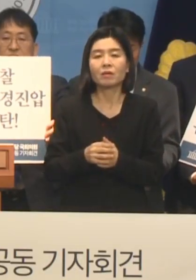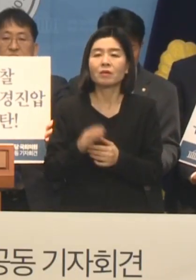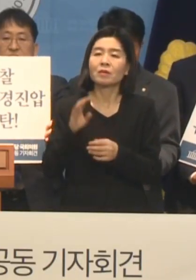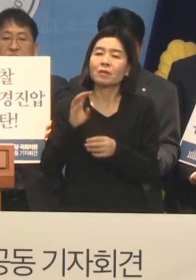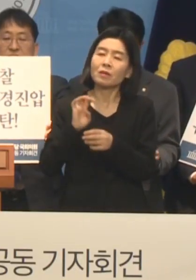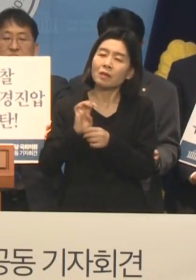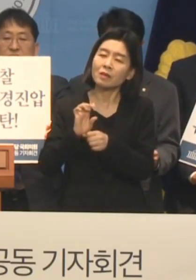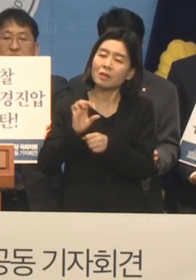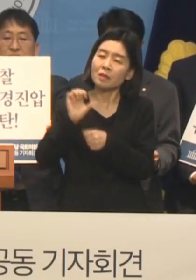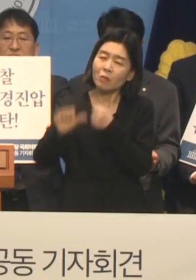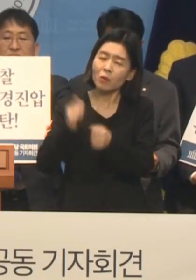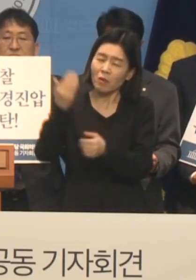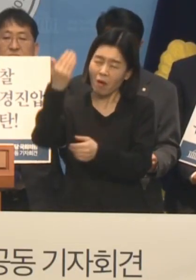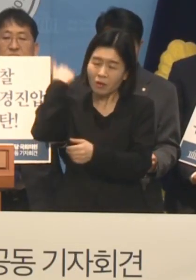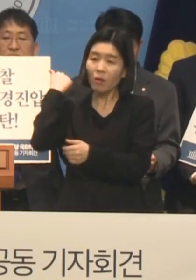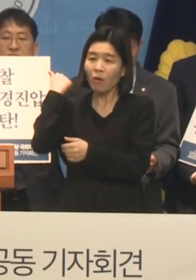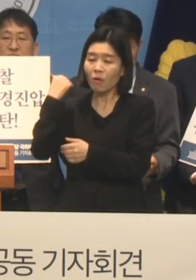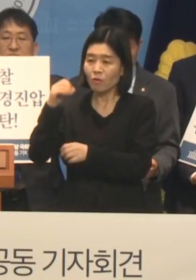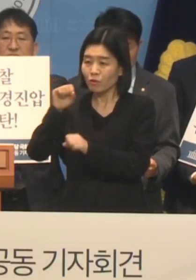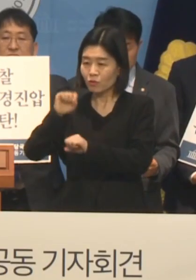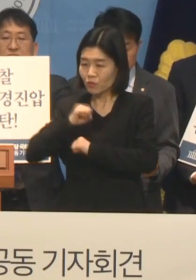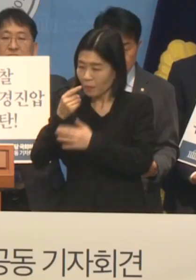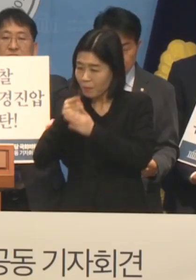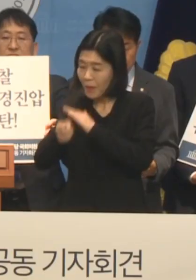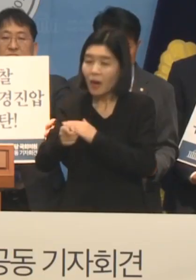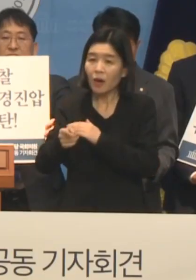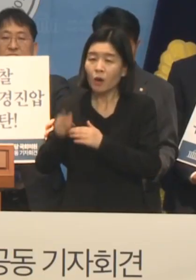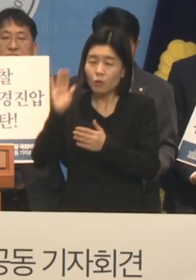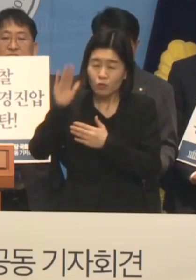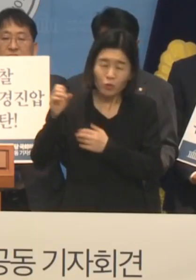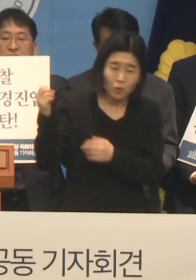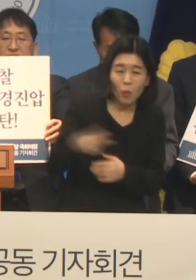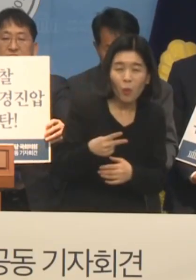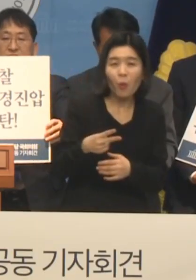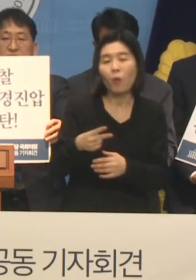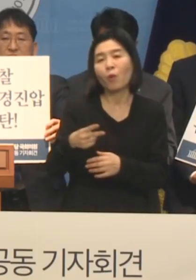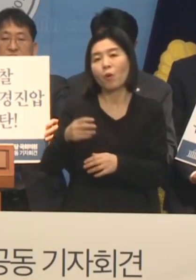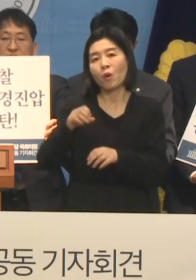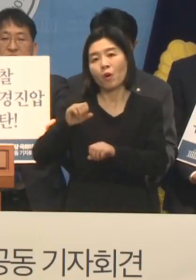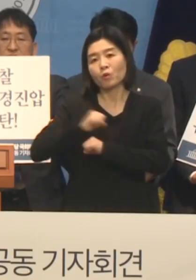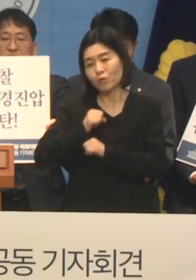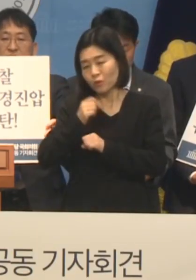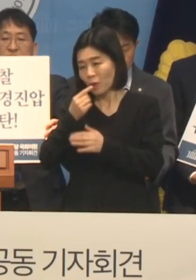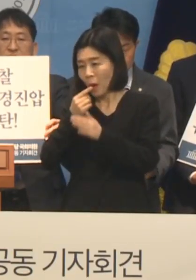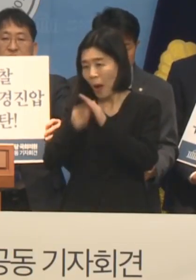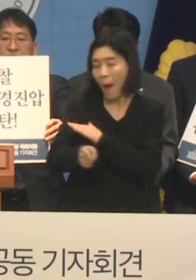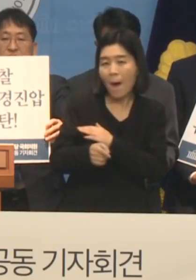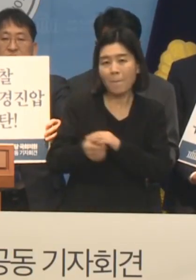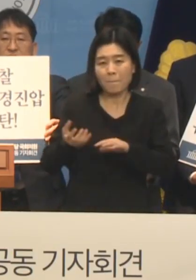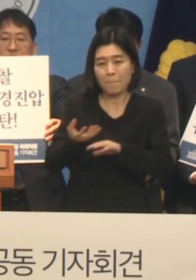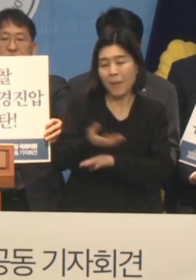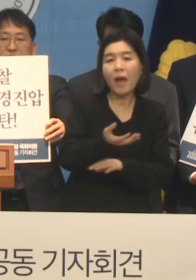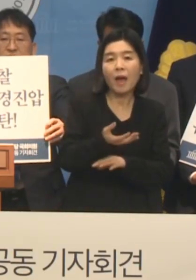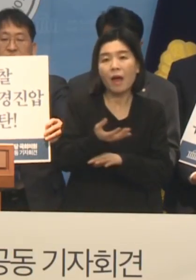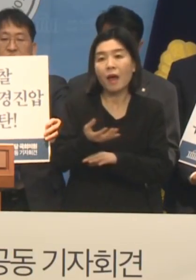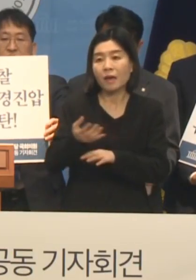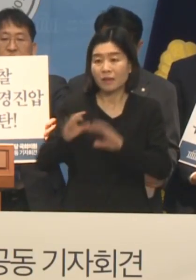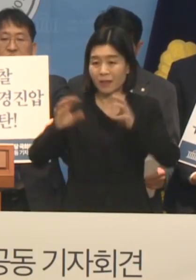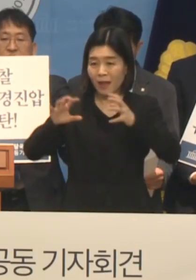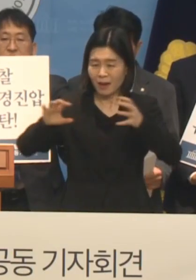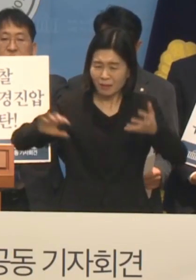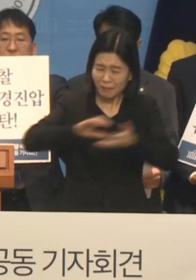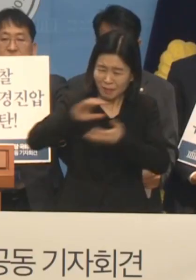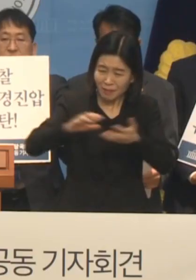45년 만에 계엄을 하고 이 모든 것이 국가적 위기를 불러온 내란 수괴의 탓이기도 하고 내일 일단락